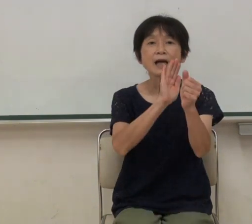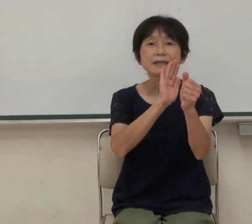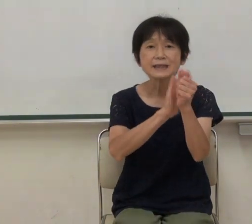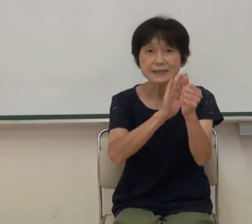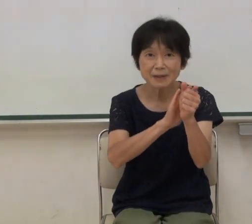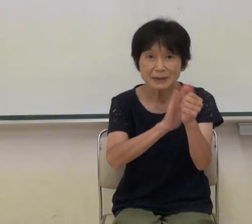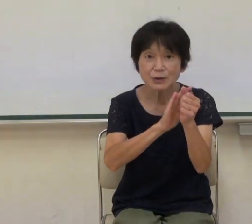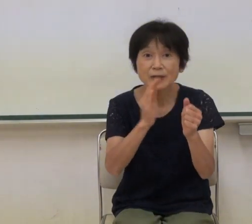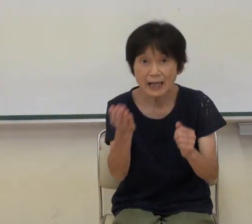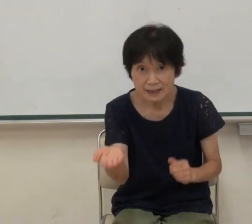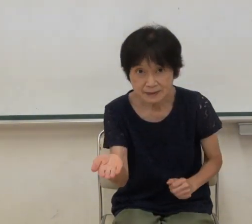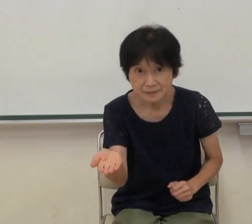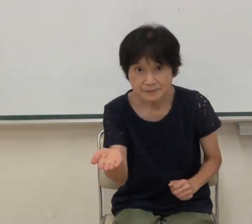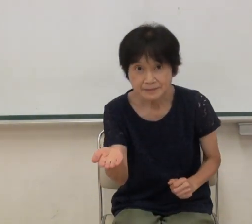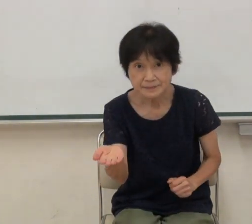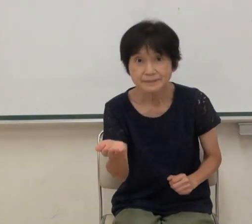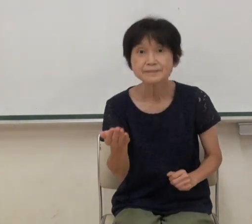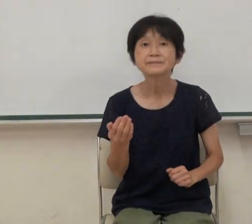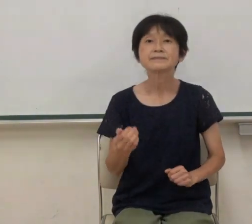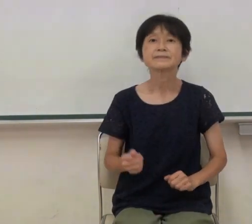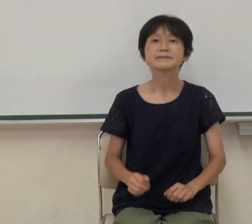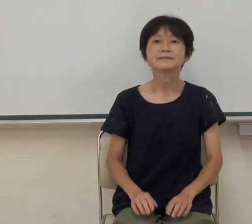助けましょうか？